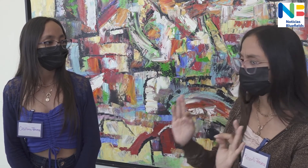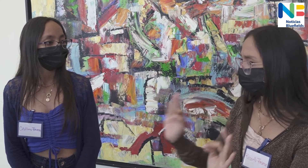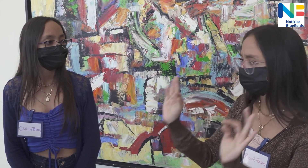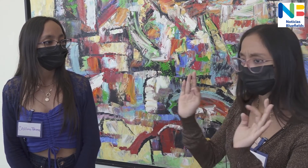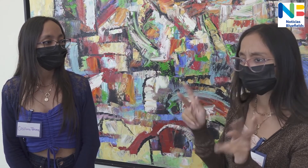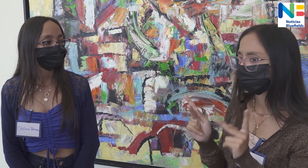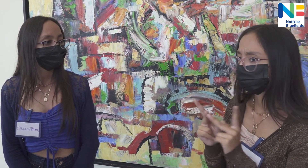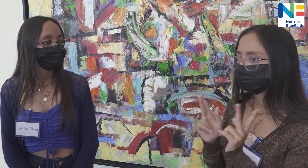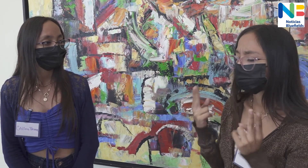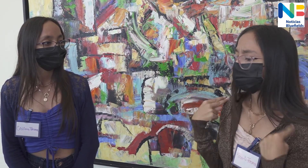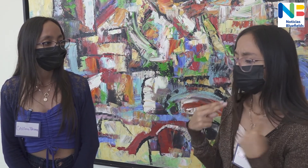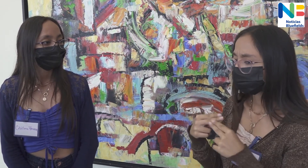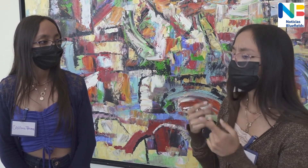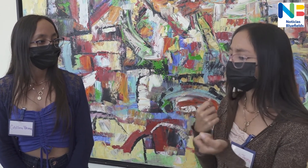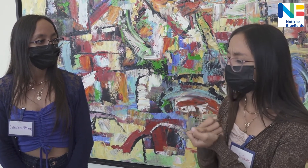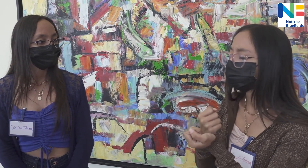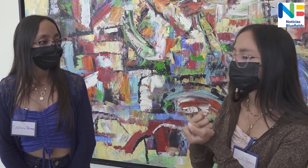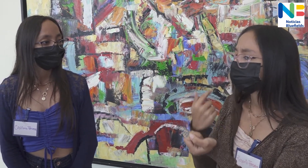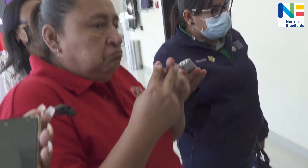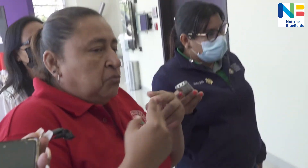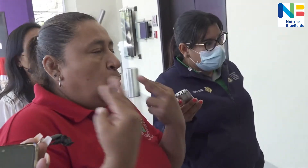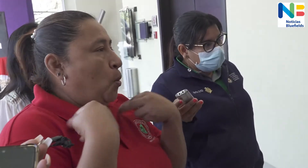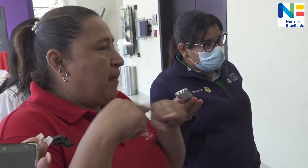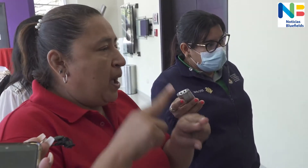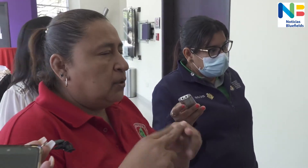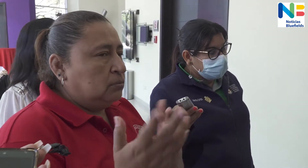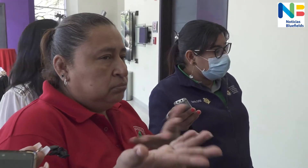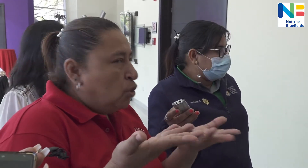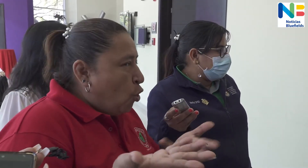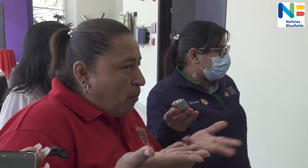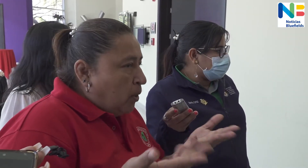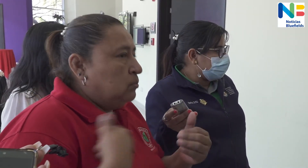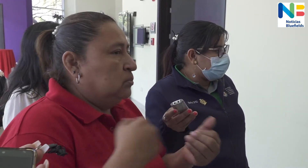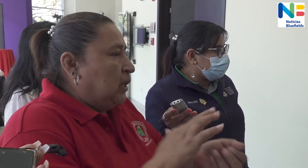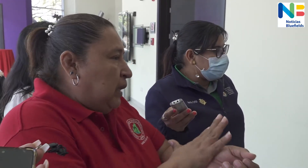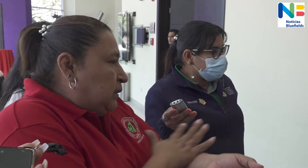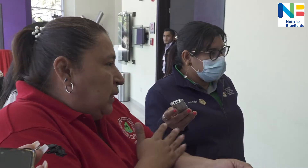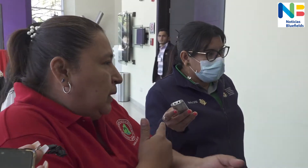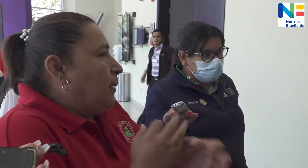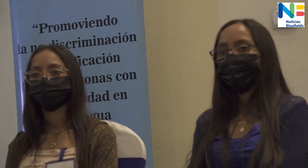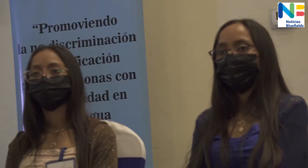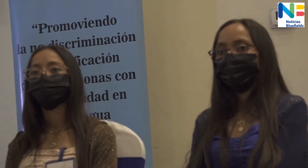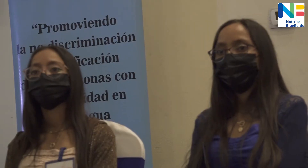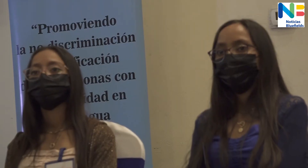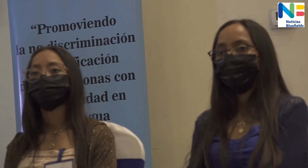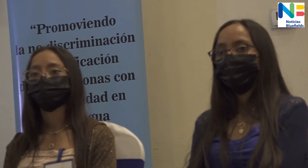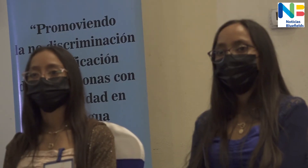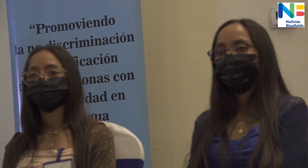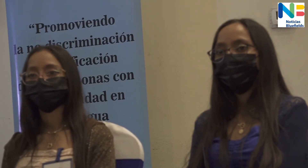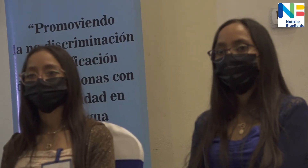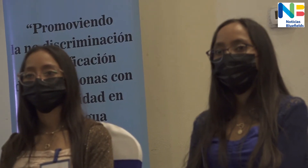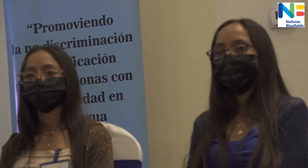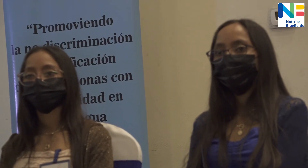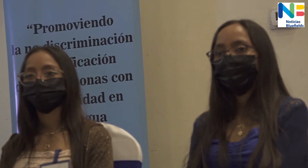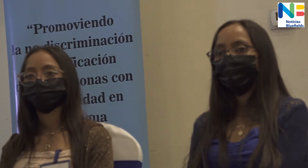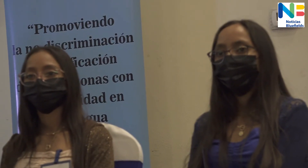este momento. He tenido el apoyo de los maestros en este tiempo que he estado en la universidad. ¿Cuál es su mensaje, digamos, a personas